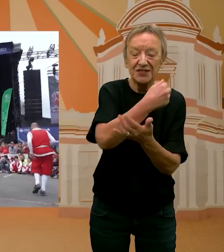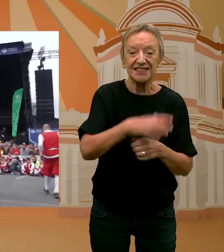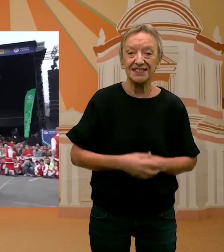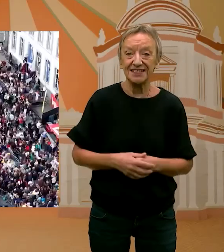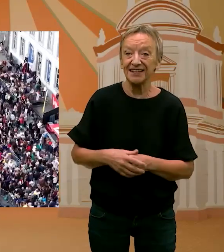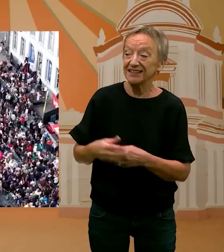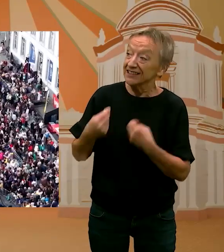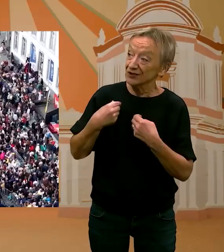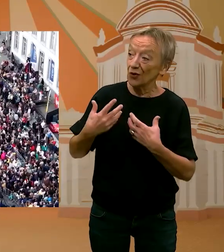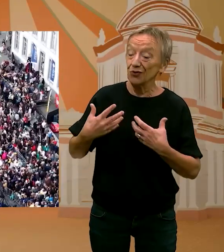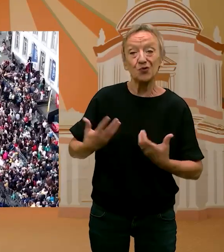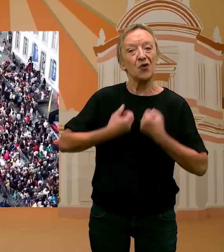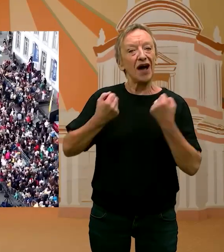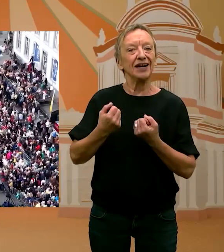l'énergie. Merci et félicitations.